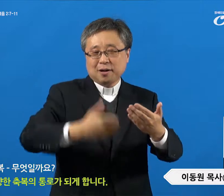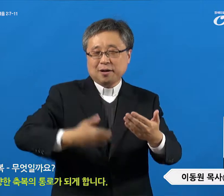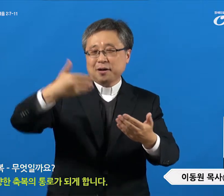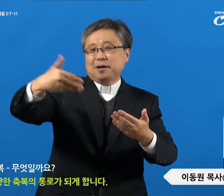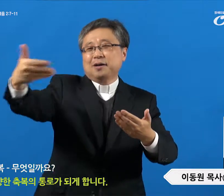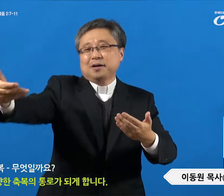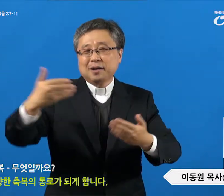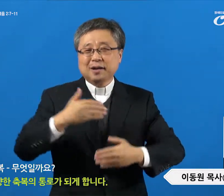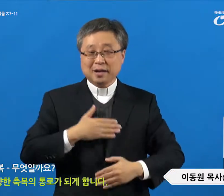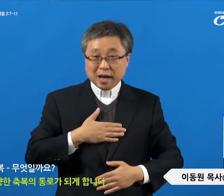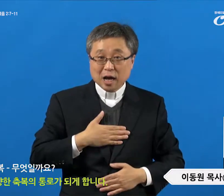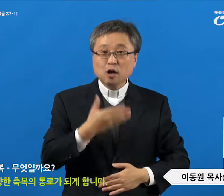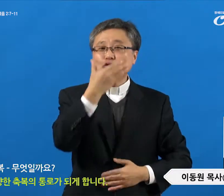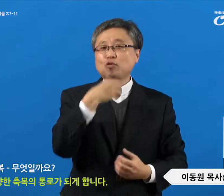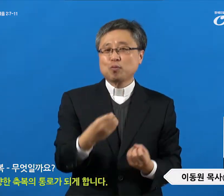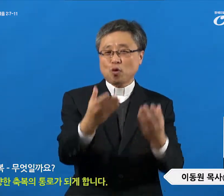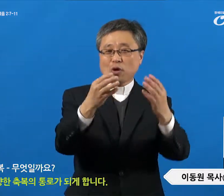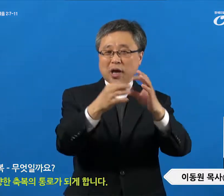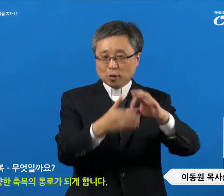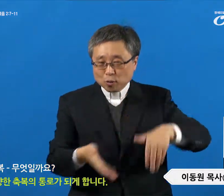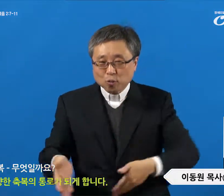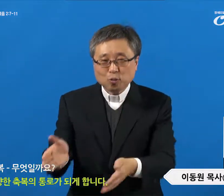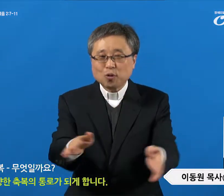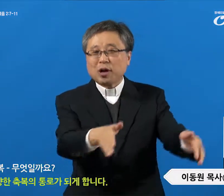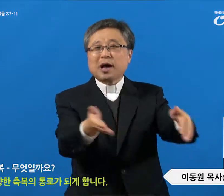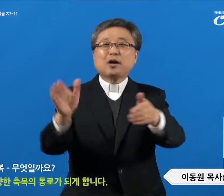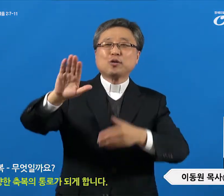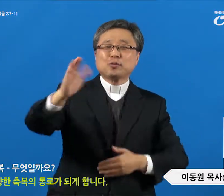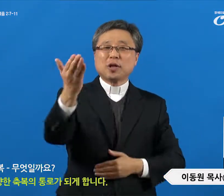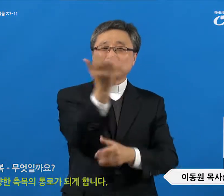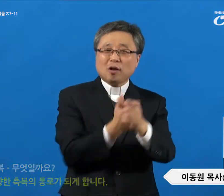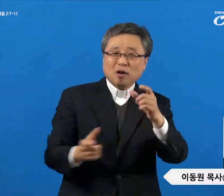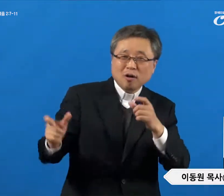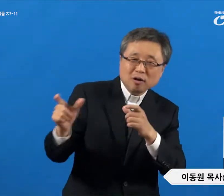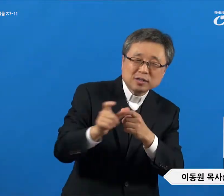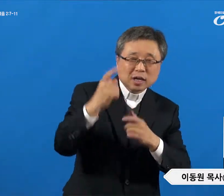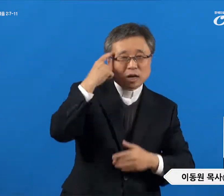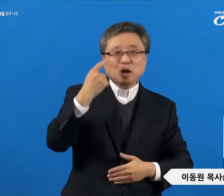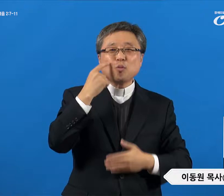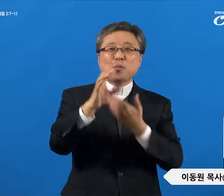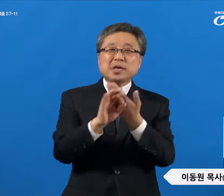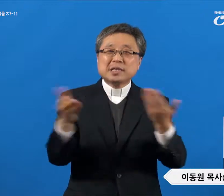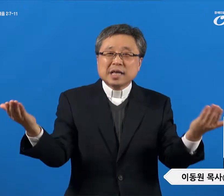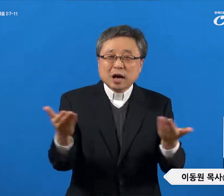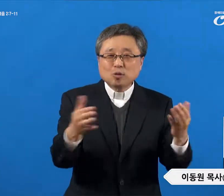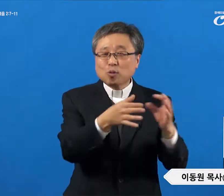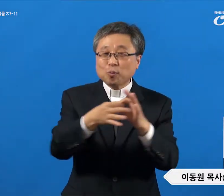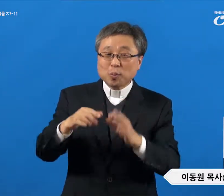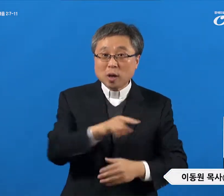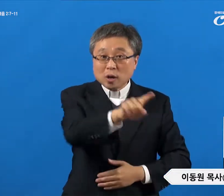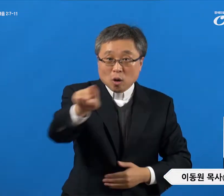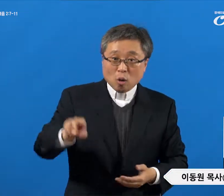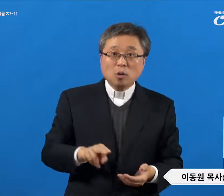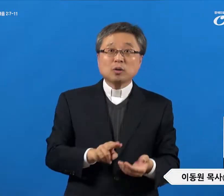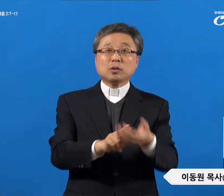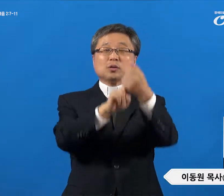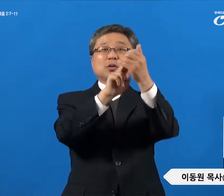그들은 축복의 통로가 된 것입니다. 한 걸음 더 나가서 이 사건을 통해서 그들은 이 기적의 진정한